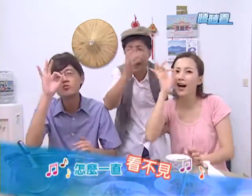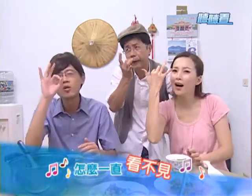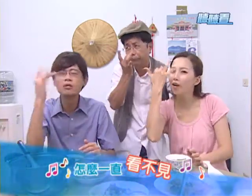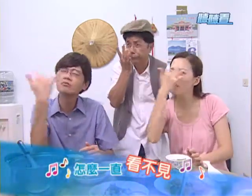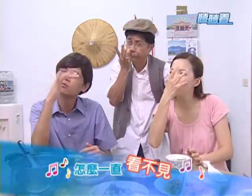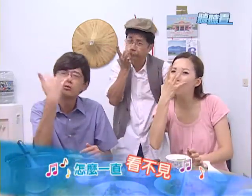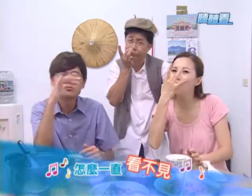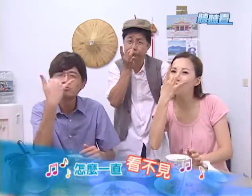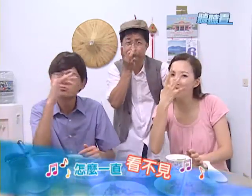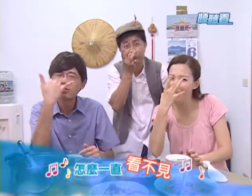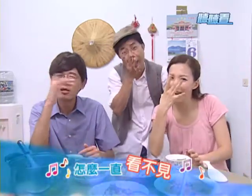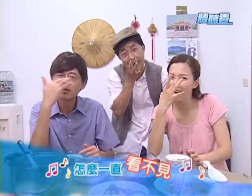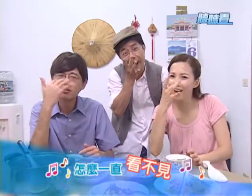不见？